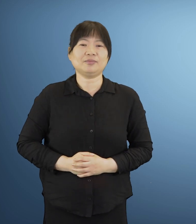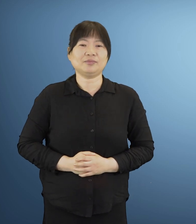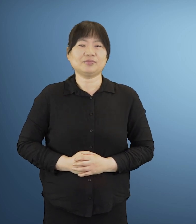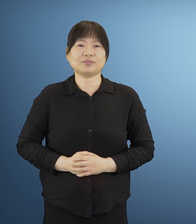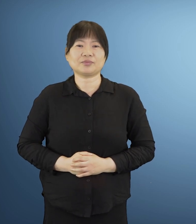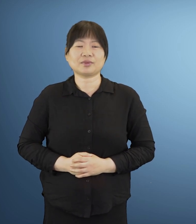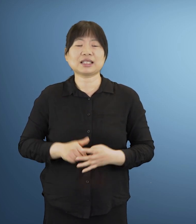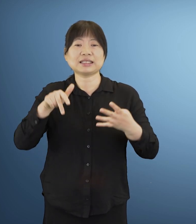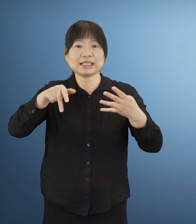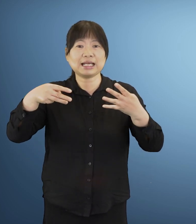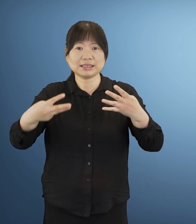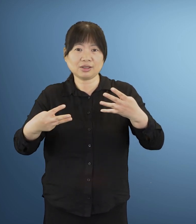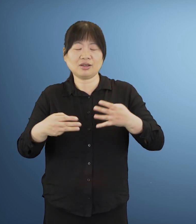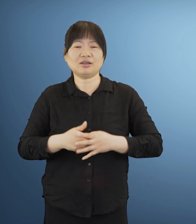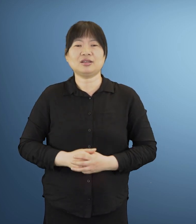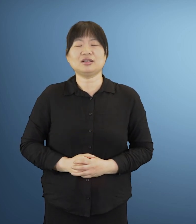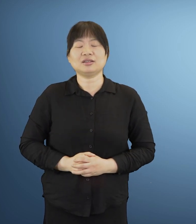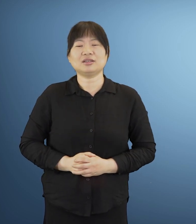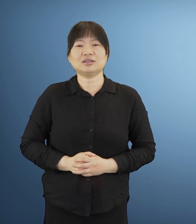4절,